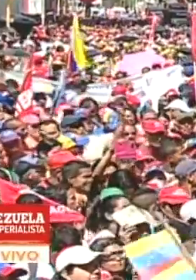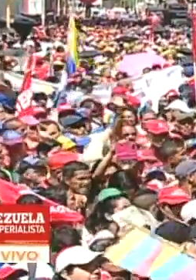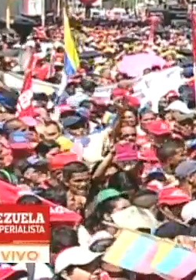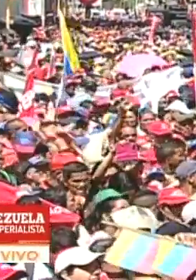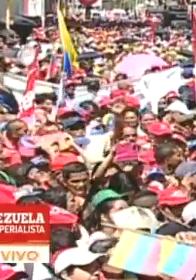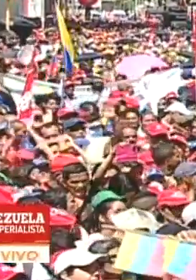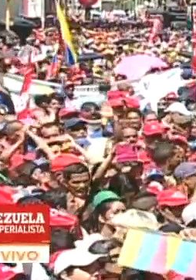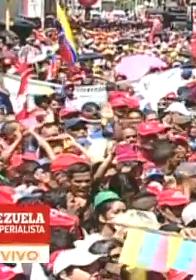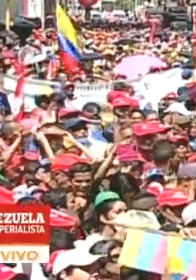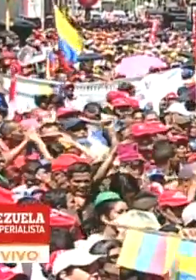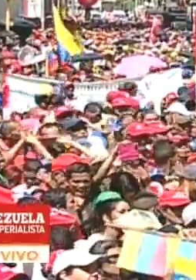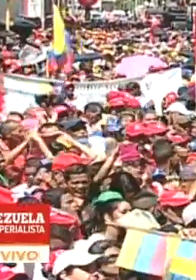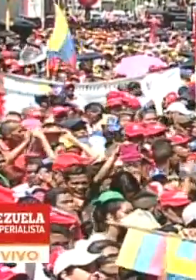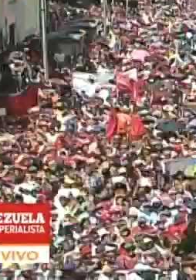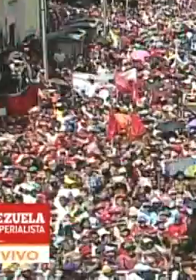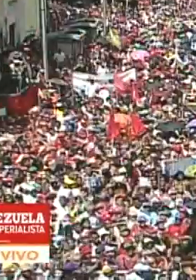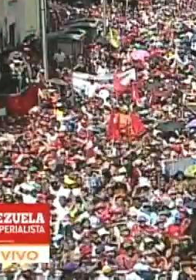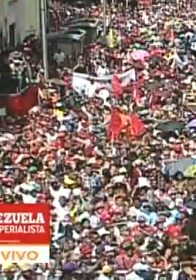y la bajaron.